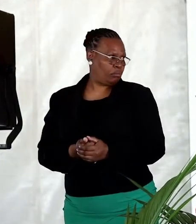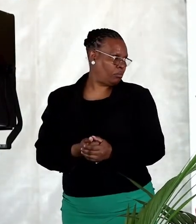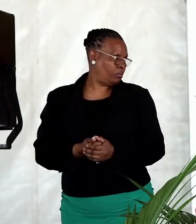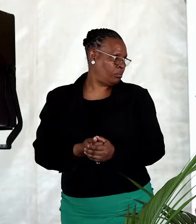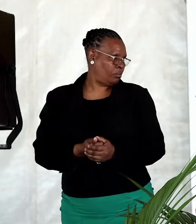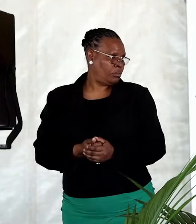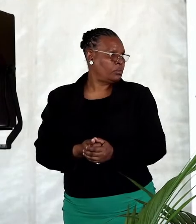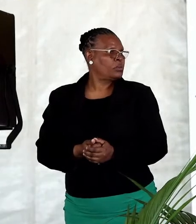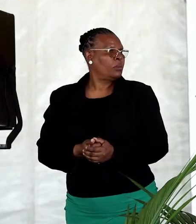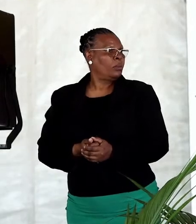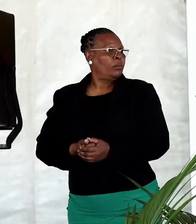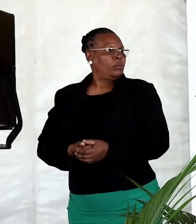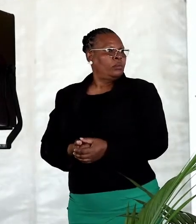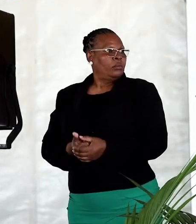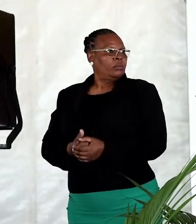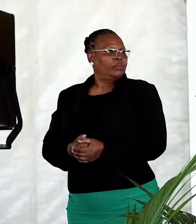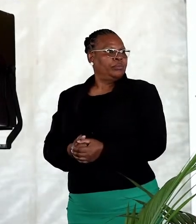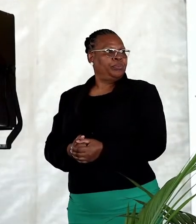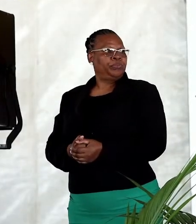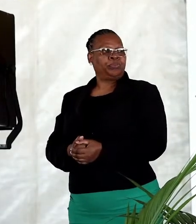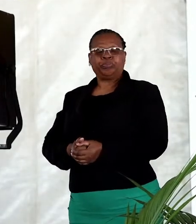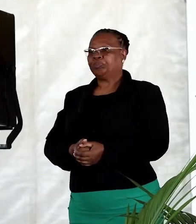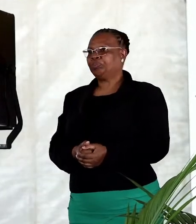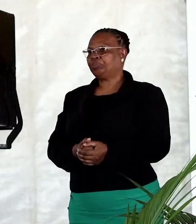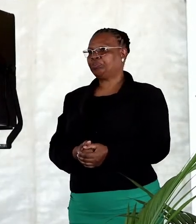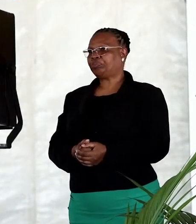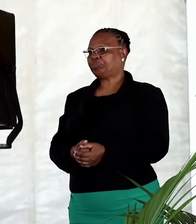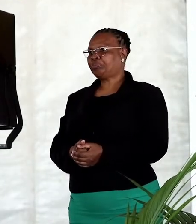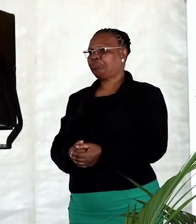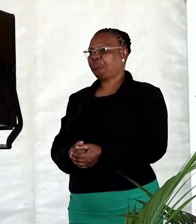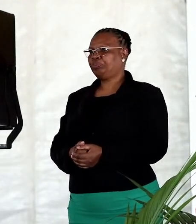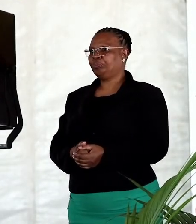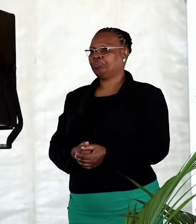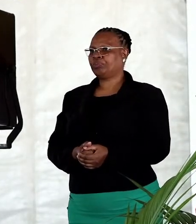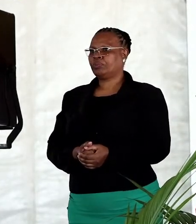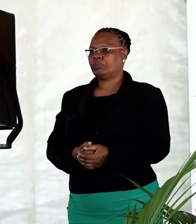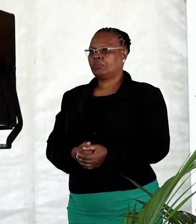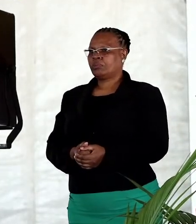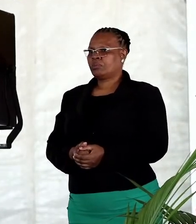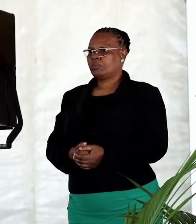Sithandwe zongi zono zam